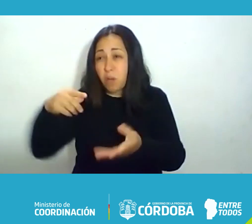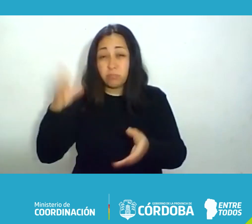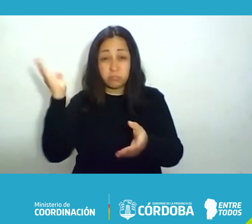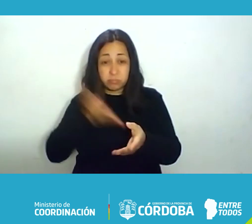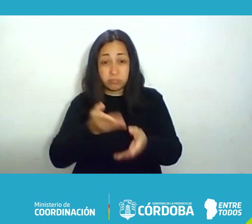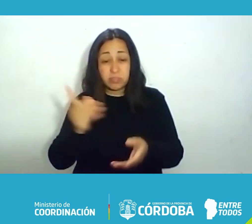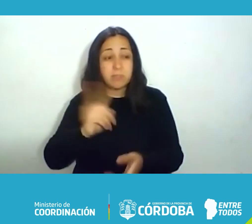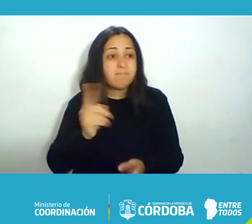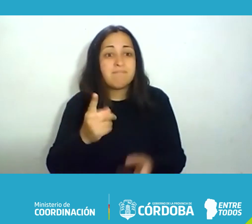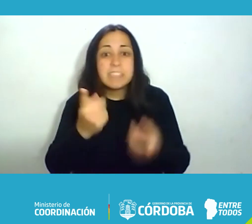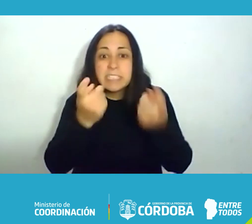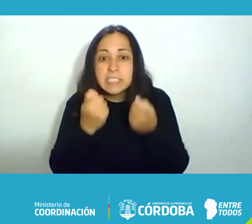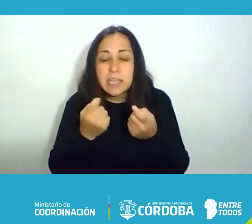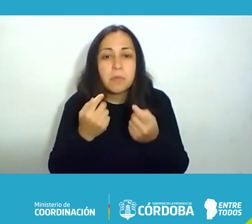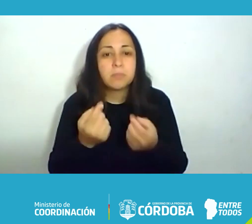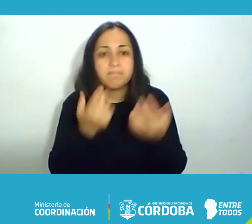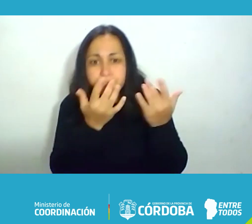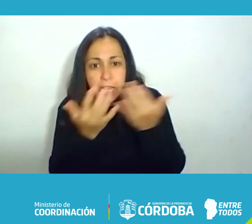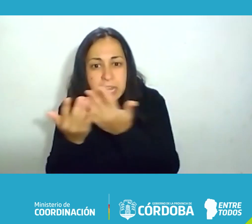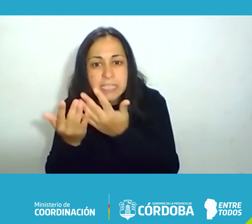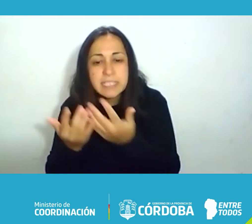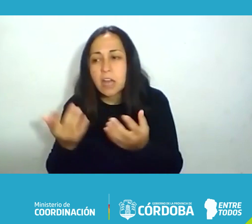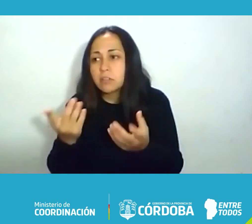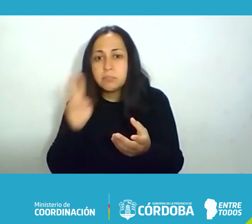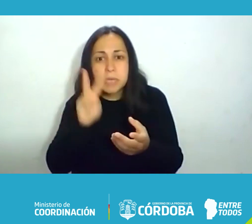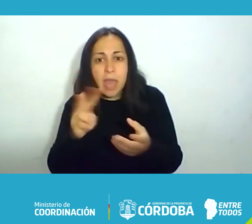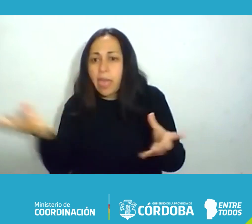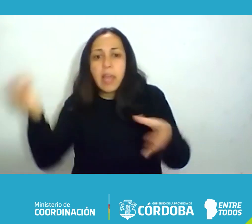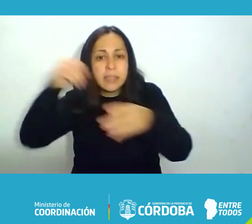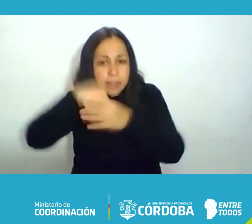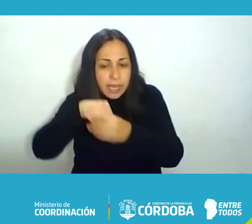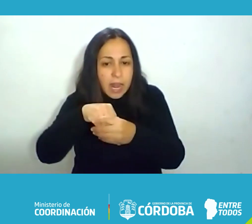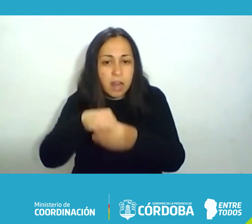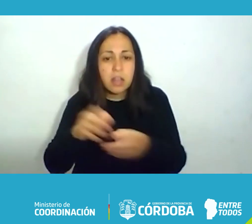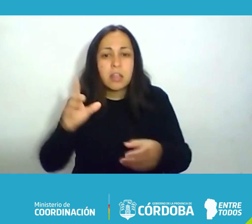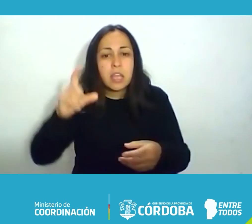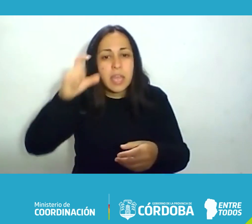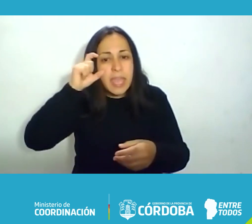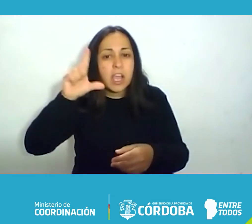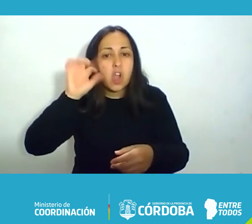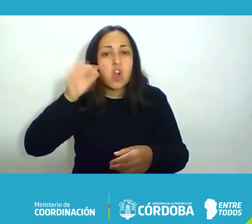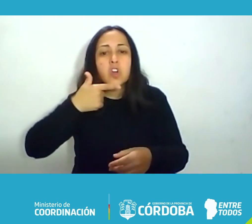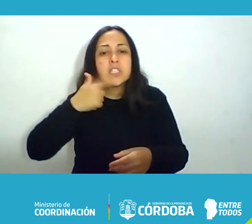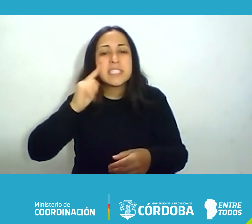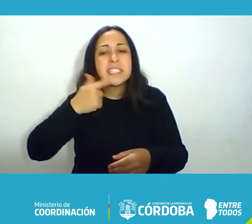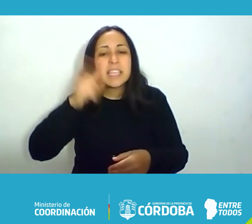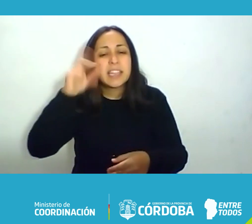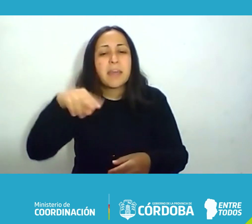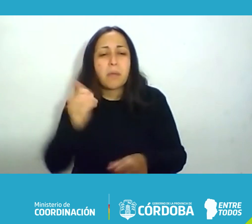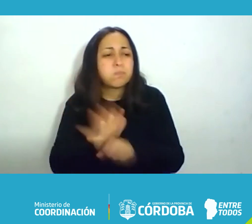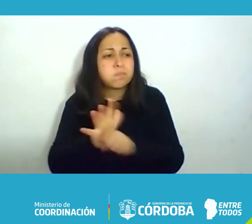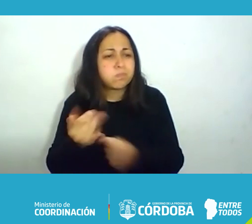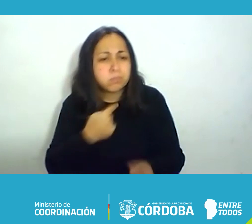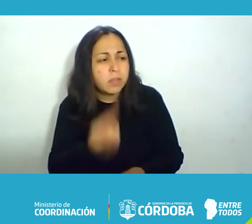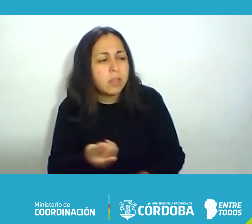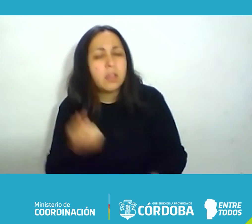Es necesario analizar desde una óptica integral lo que es un ecosistema. En este marco expresa que el gobierno de Córdoba, que estuvo ausente